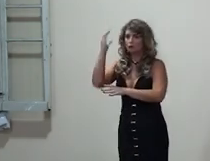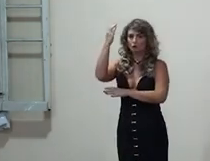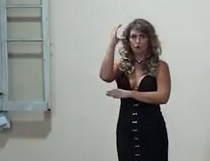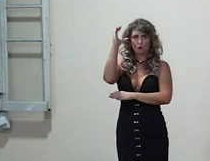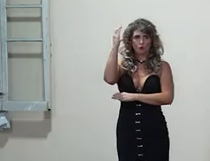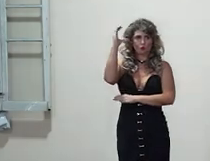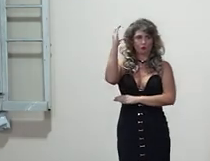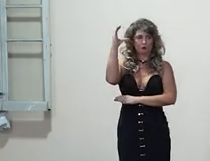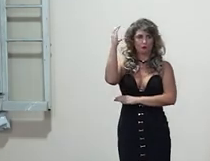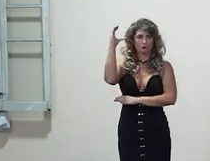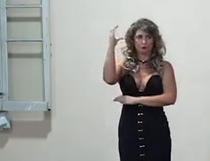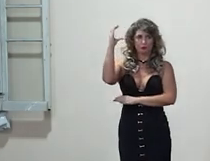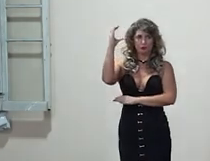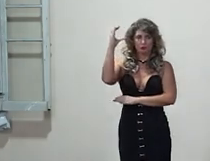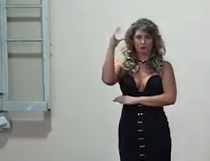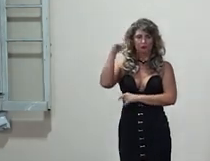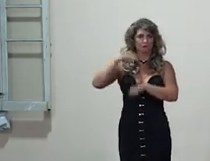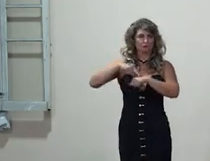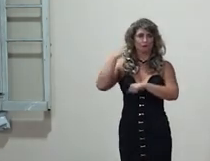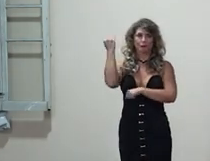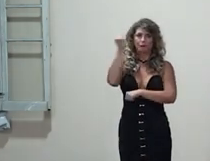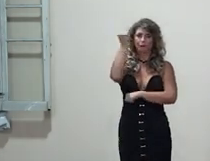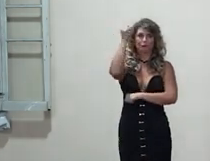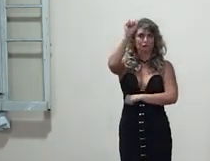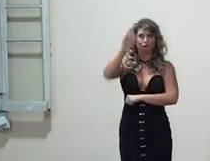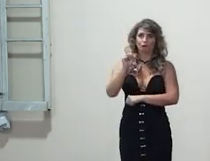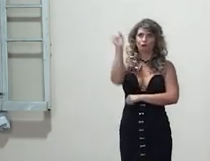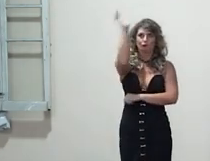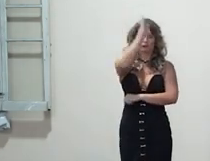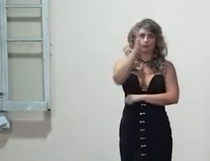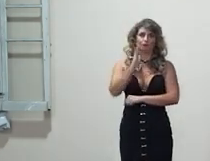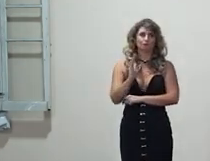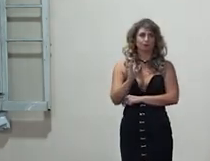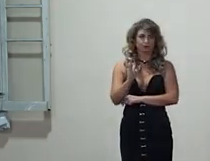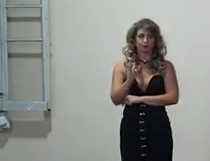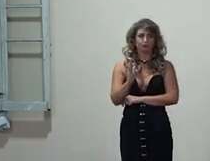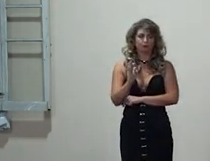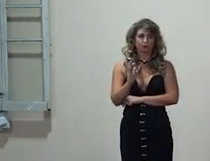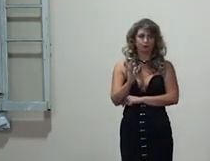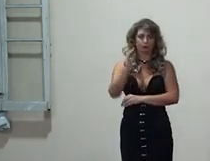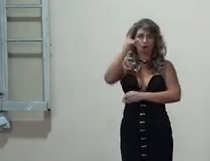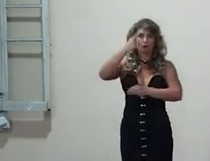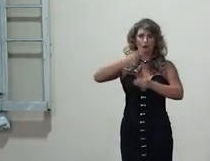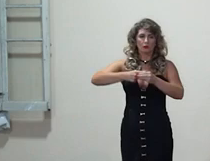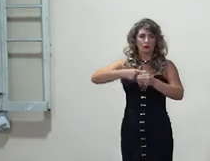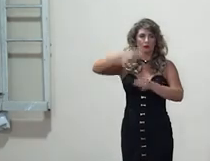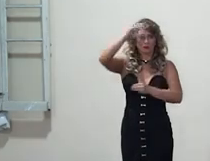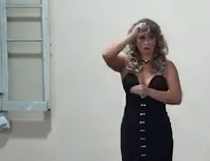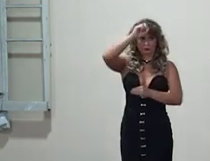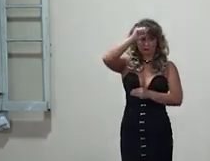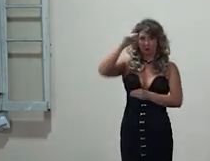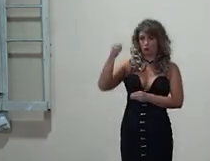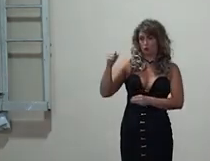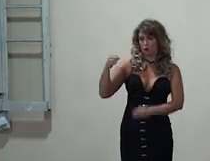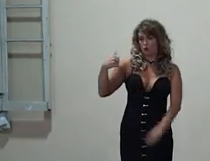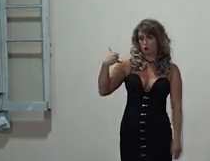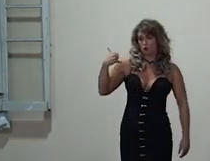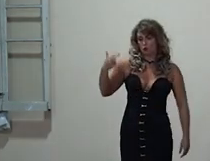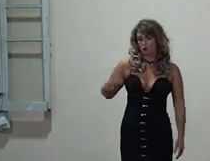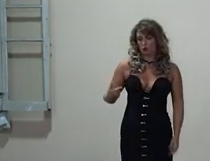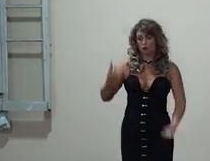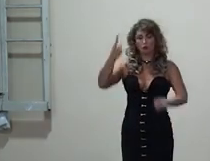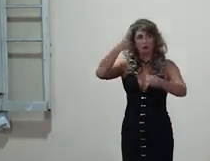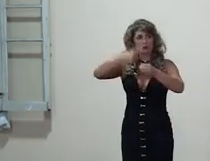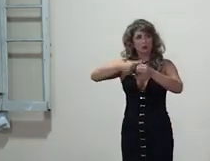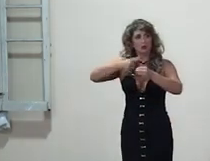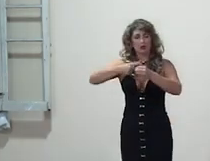dos pontos mais importantes do sul do Brasil. Então, eu aprendi isso muito cedo. Uma cidade, ela tem que